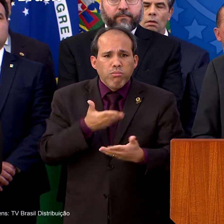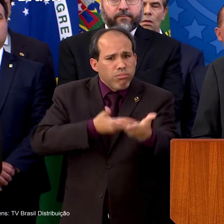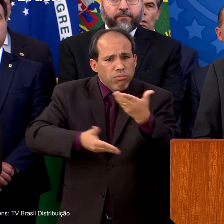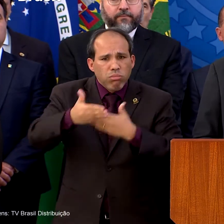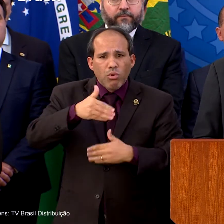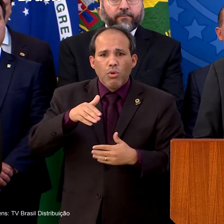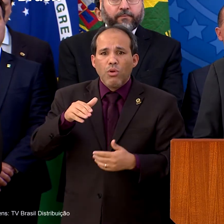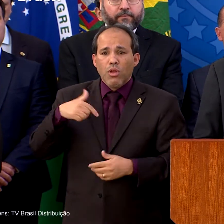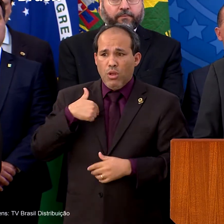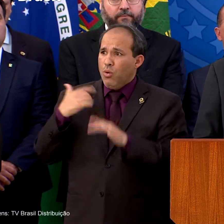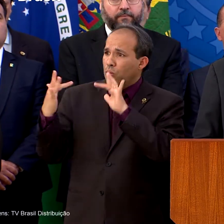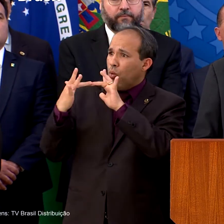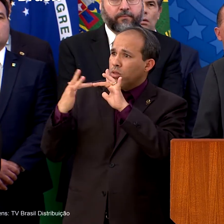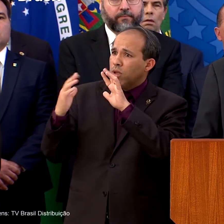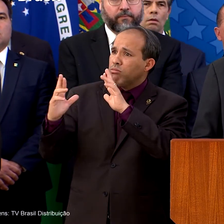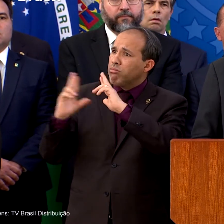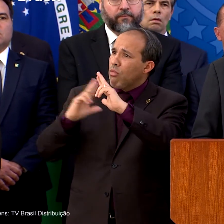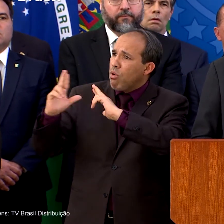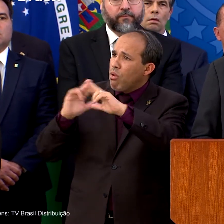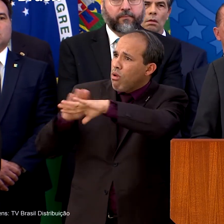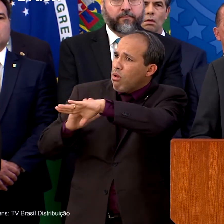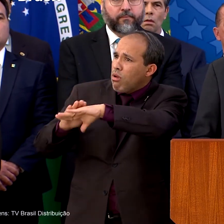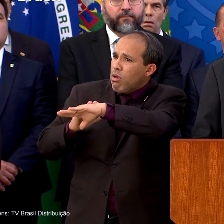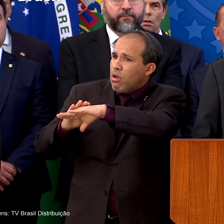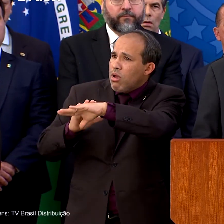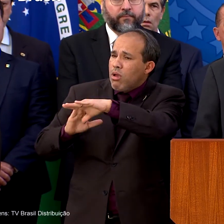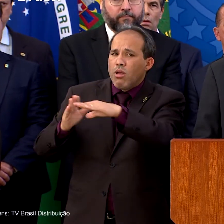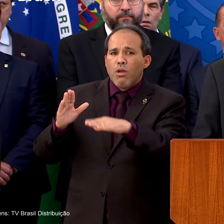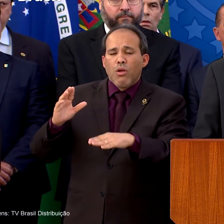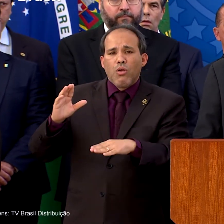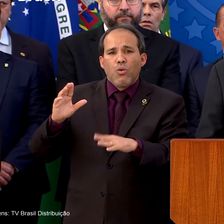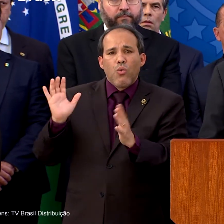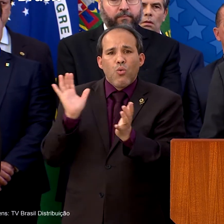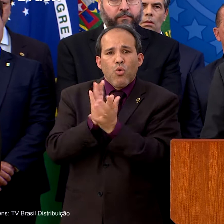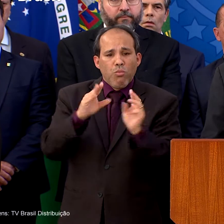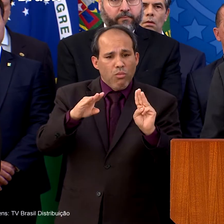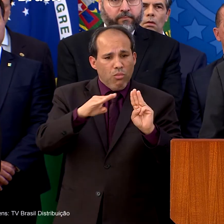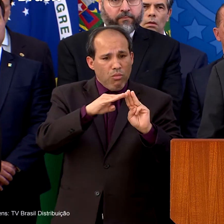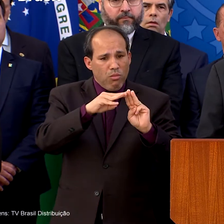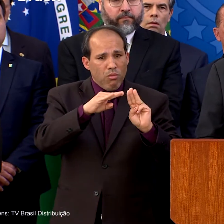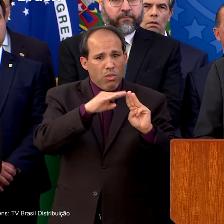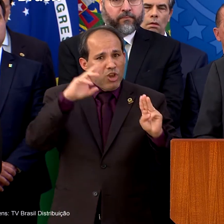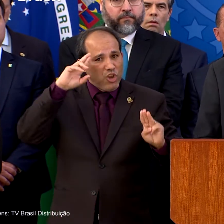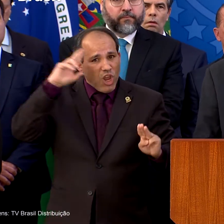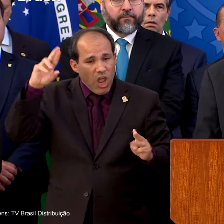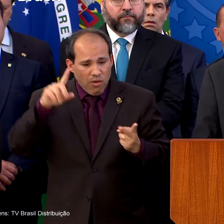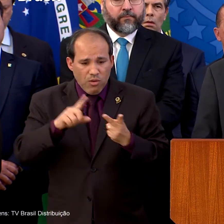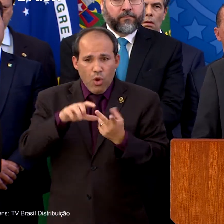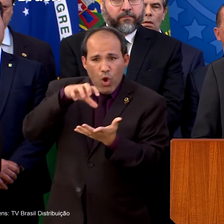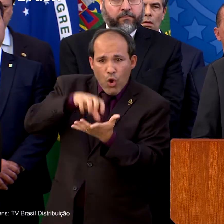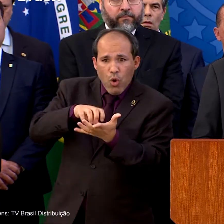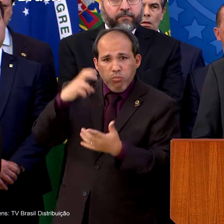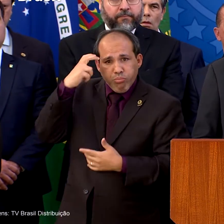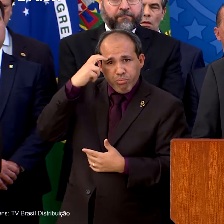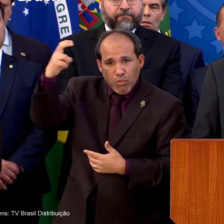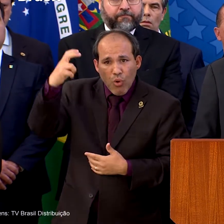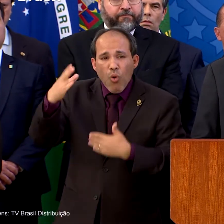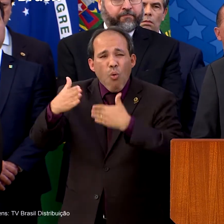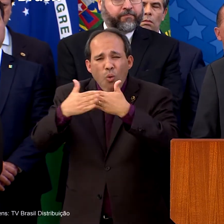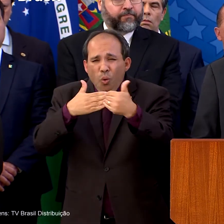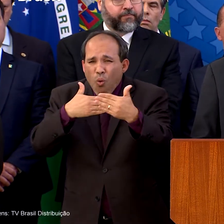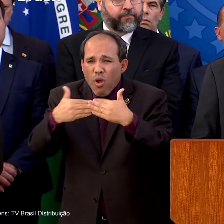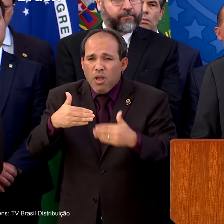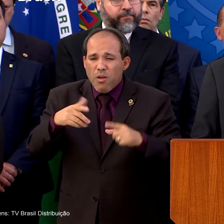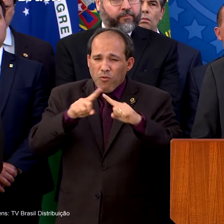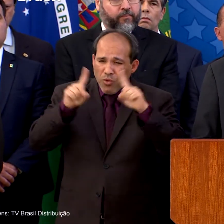das forças armadas eu preciso for eu interajo fabinho em interlagos com qualquer um do